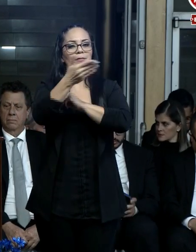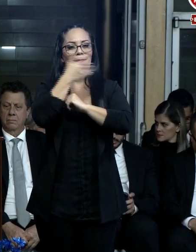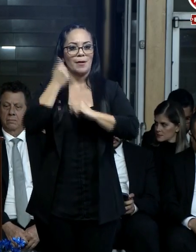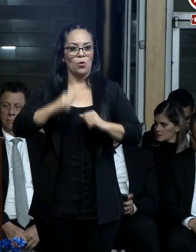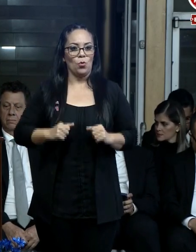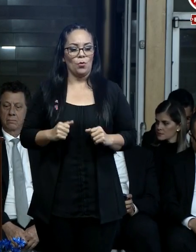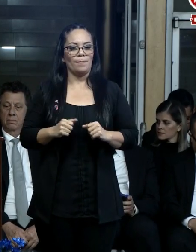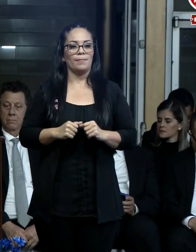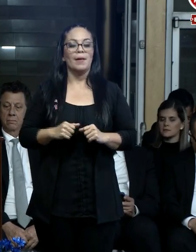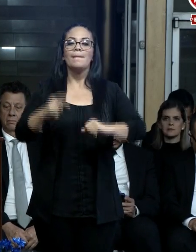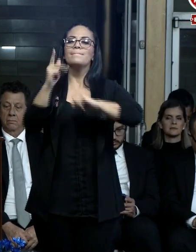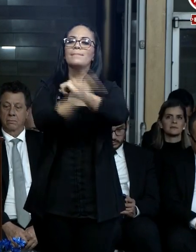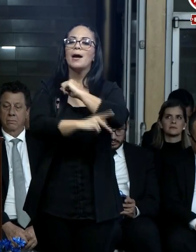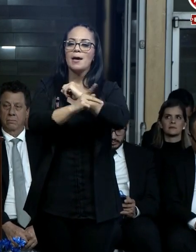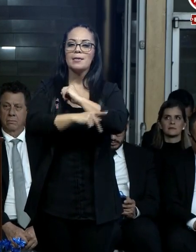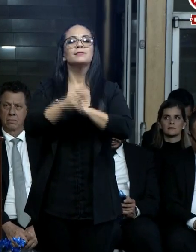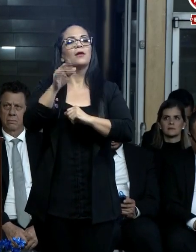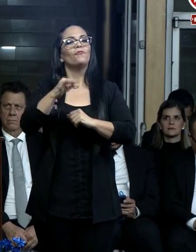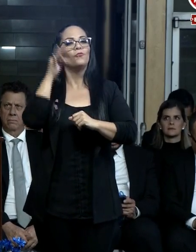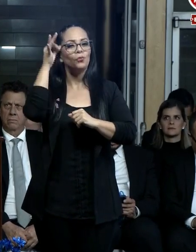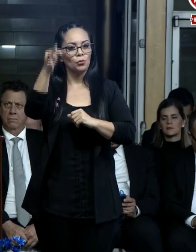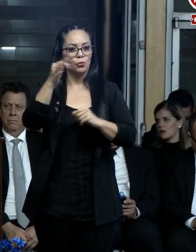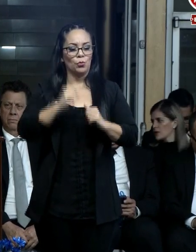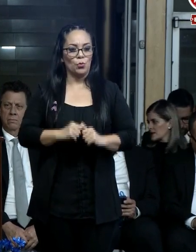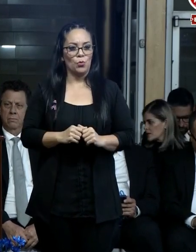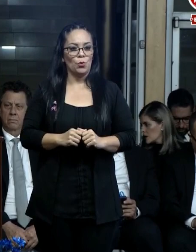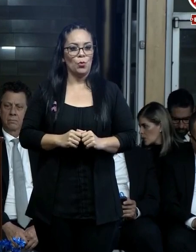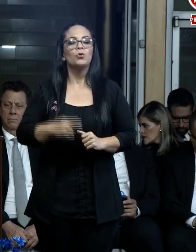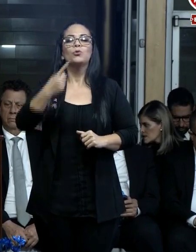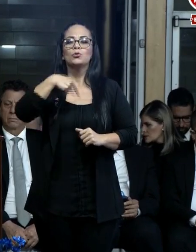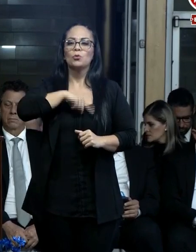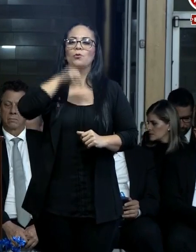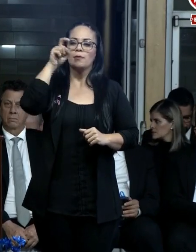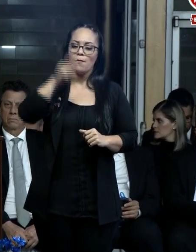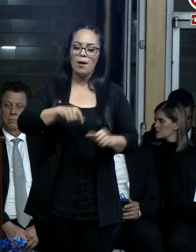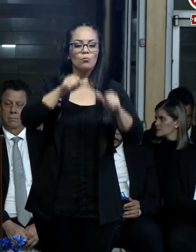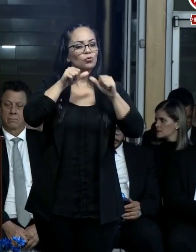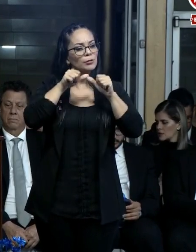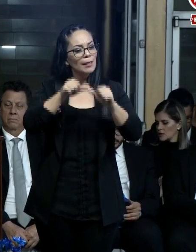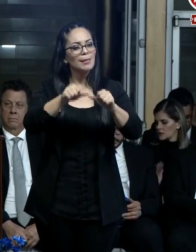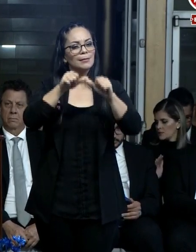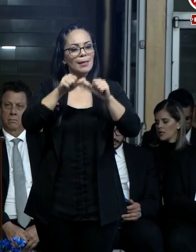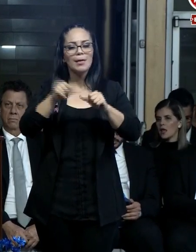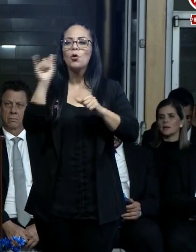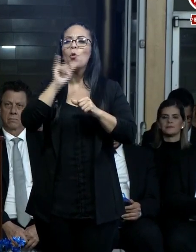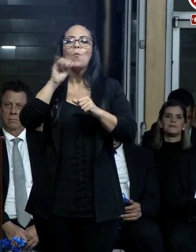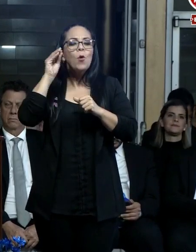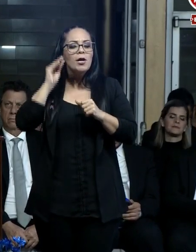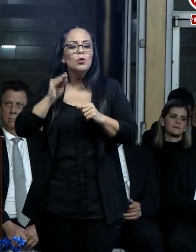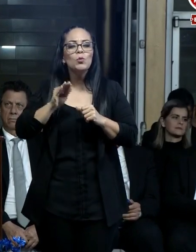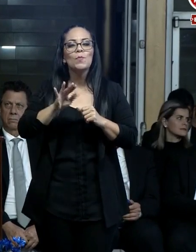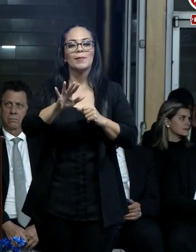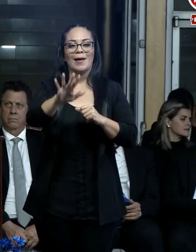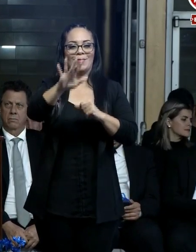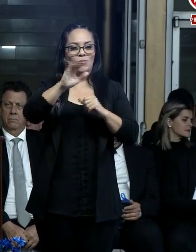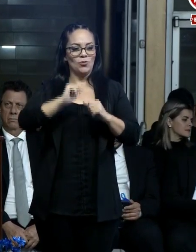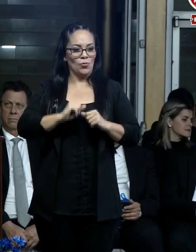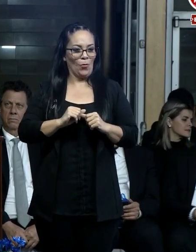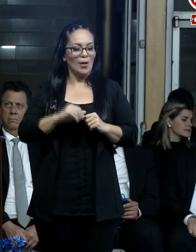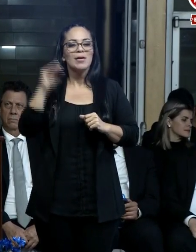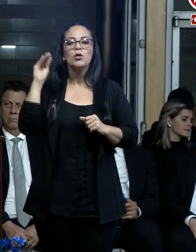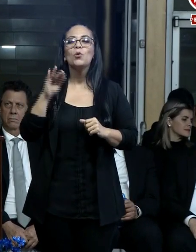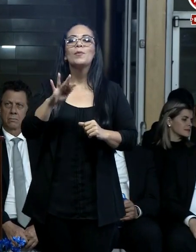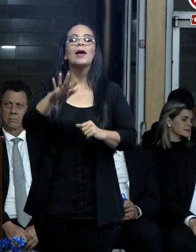un país cuyo futuro tenemos que seguir iluminando con las